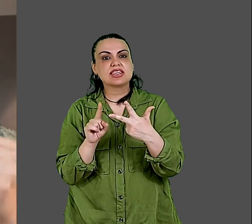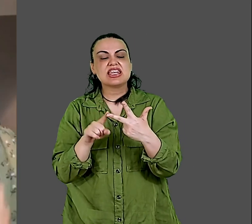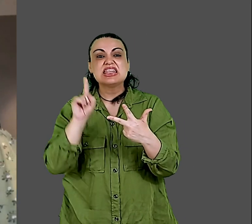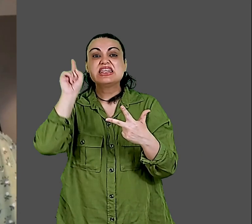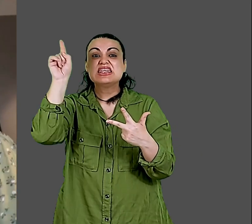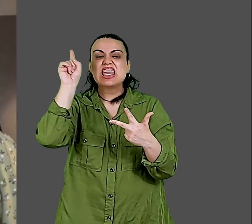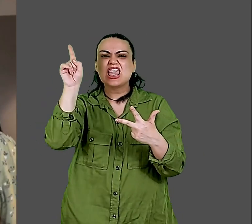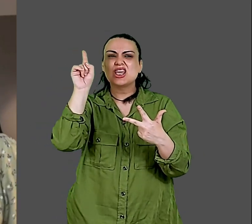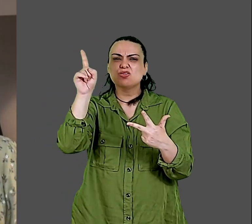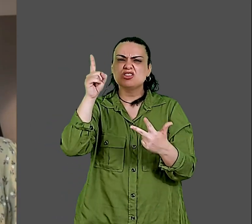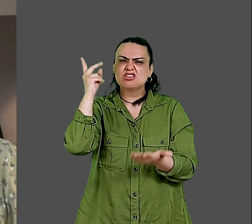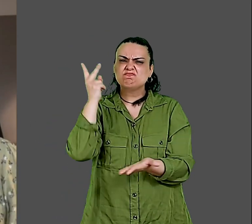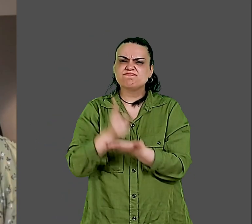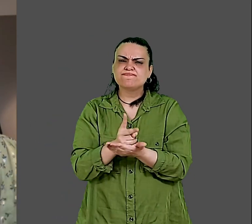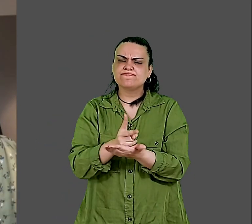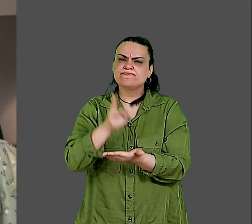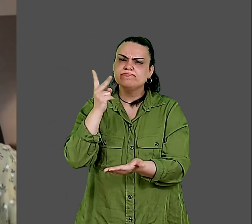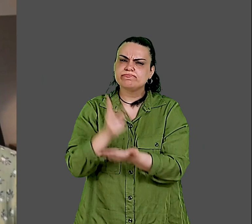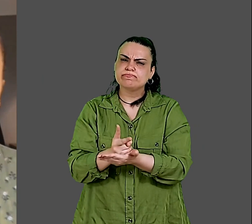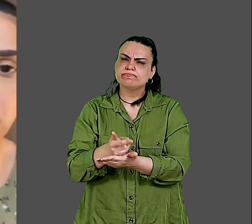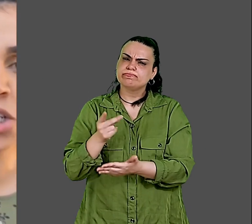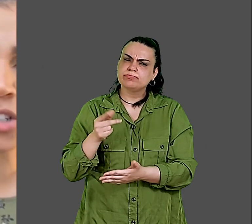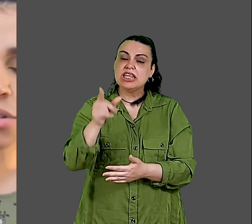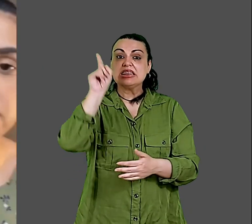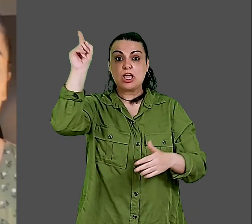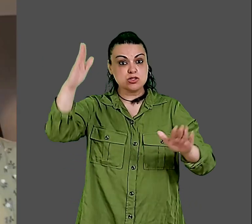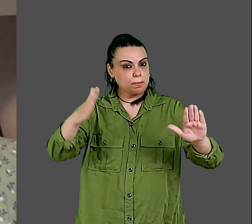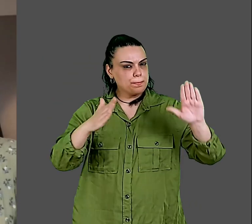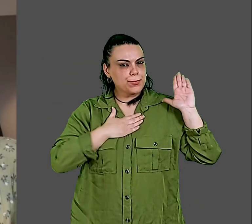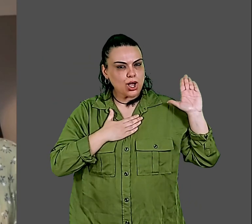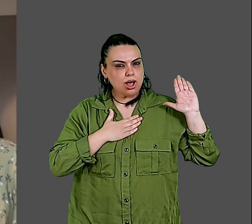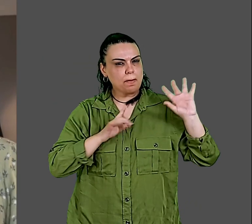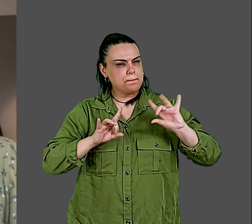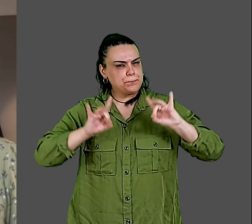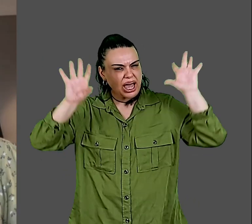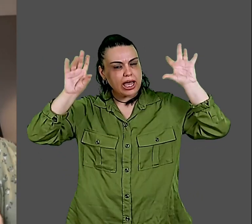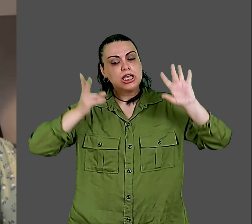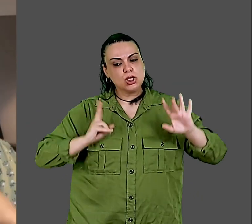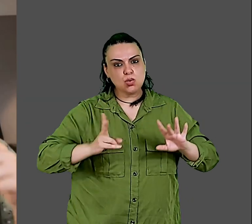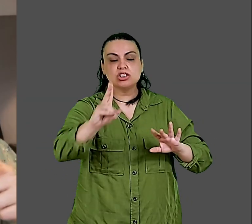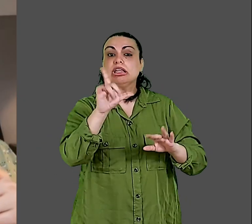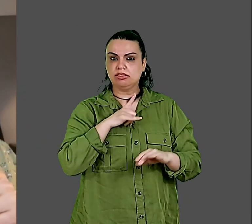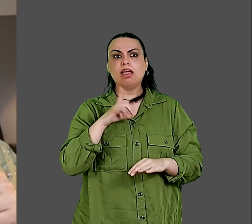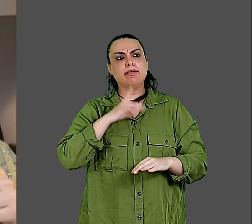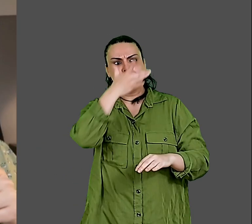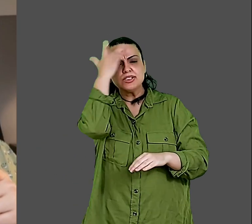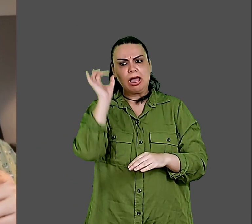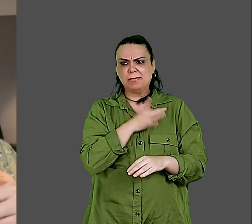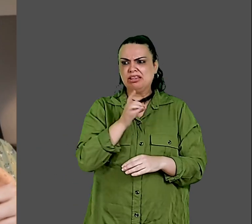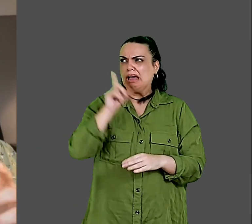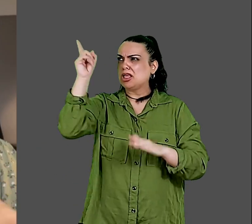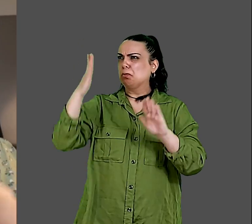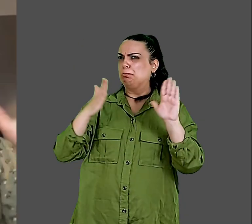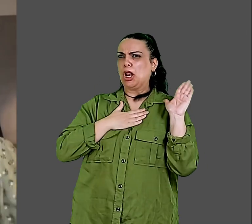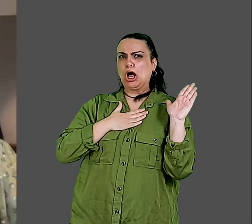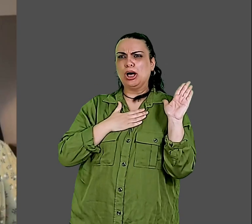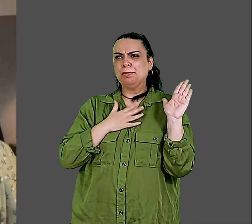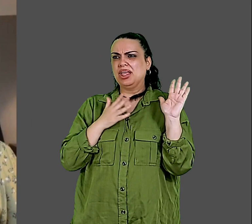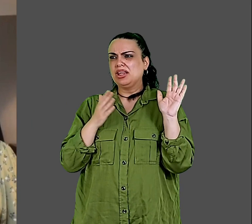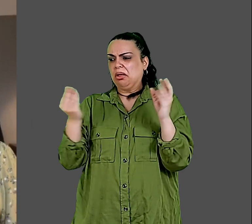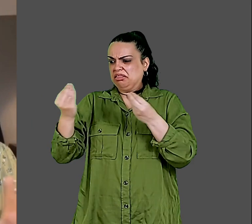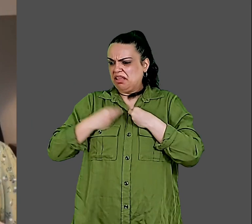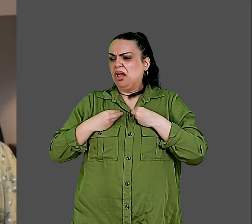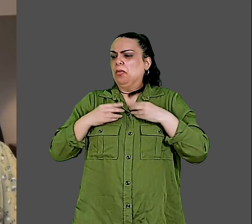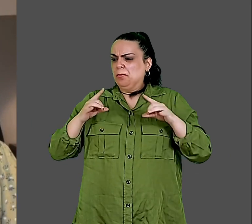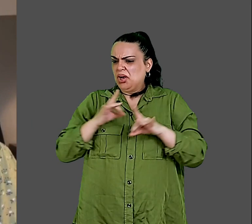traz manutenção aquilo que já foi prometido. Porque tem gente que tem até medo, quando a promessa se cumprir, sei lá, parece que acabou a